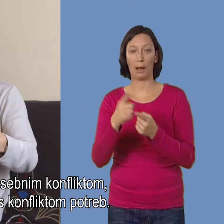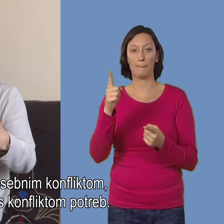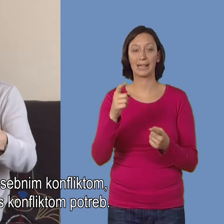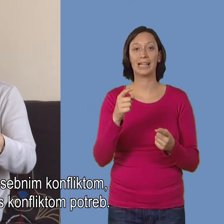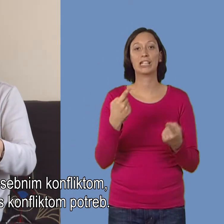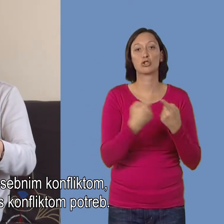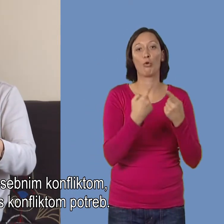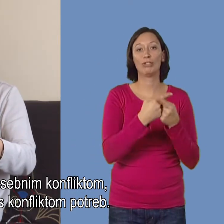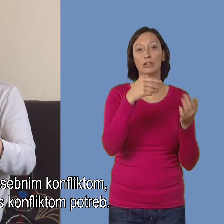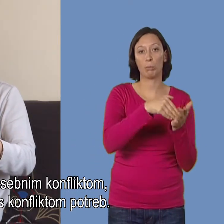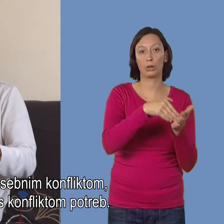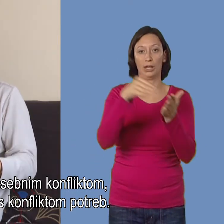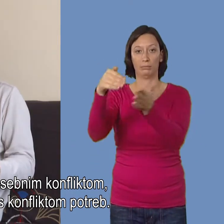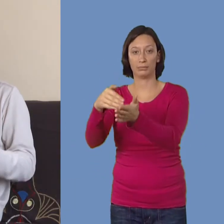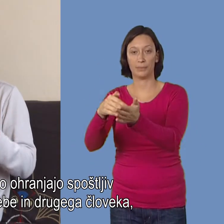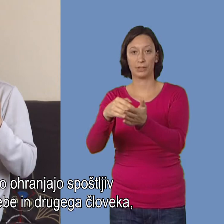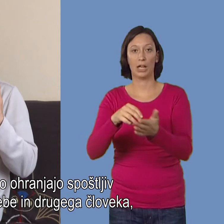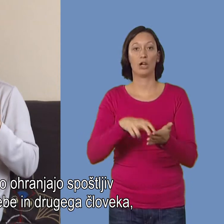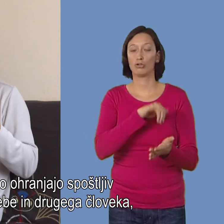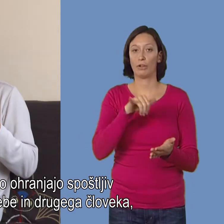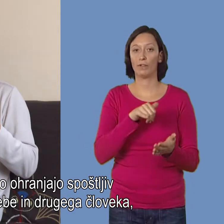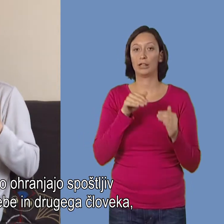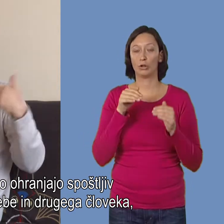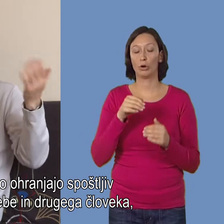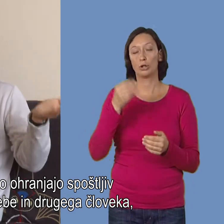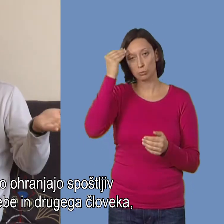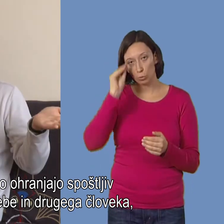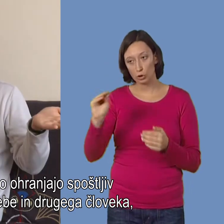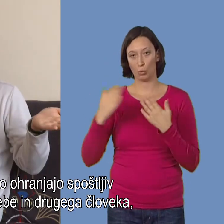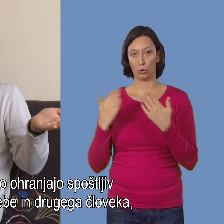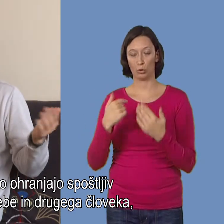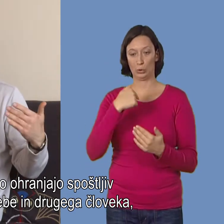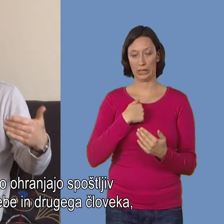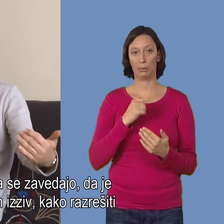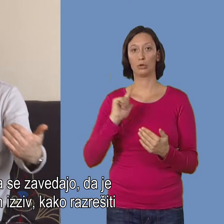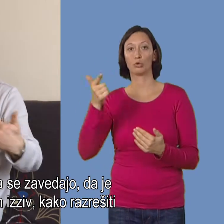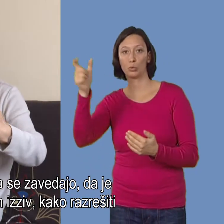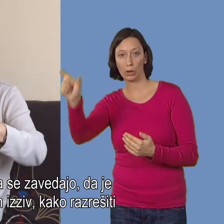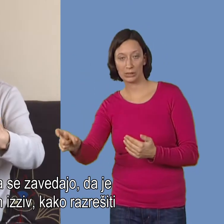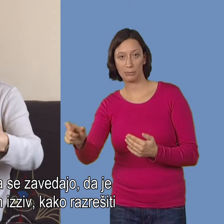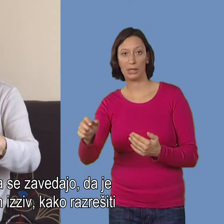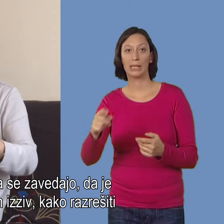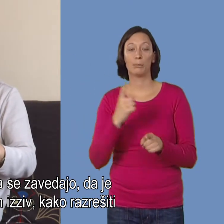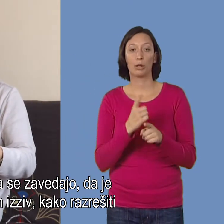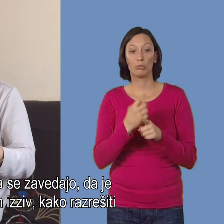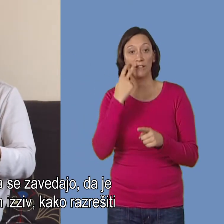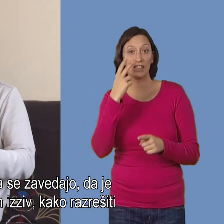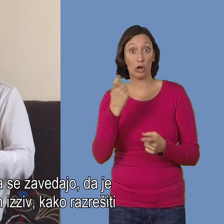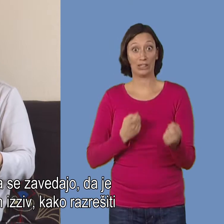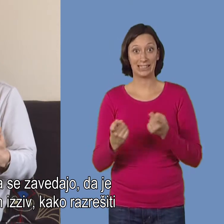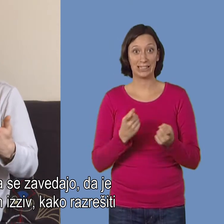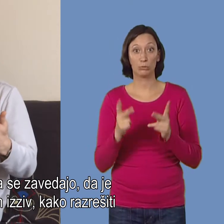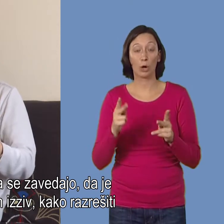s konfliktom potreb. Še vedno ohranjajo spoštljiv odnos do sebe in drugega človeka, hkrati se pa zavedajo, da je pred njim